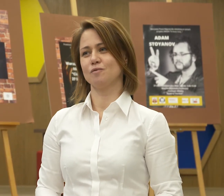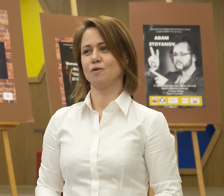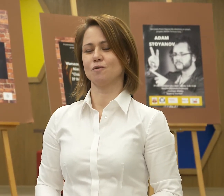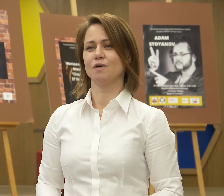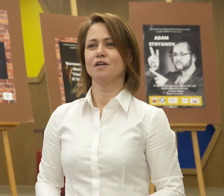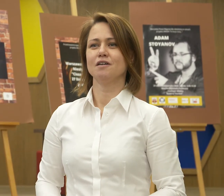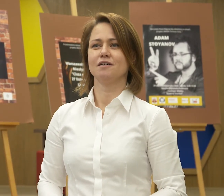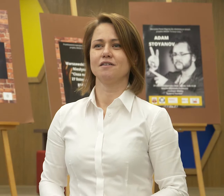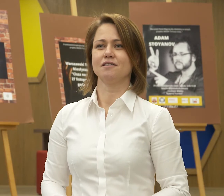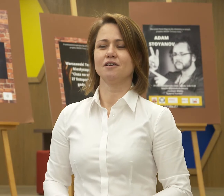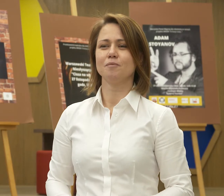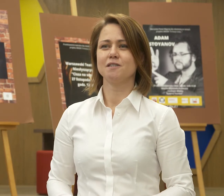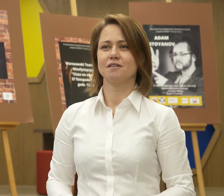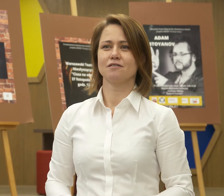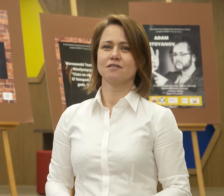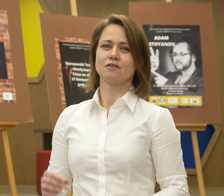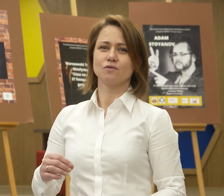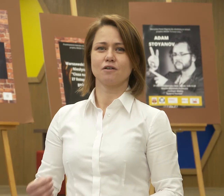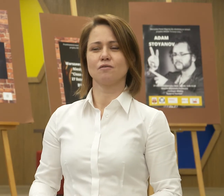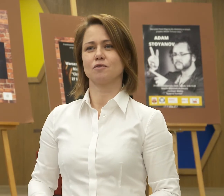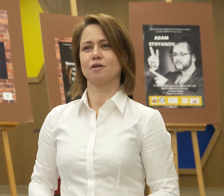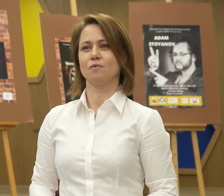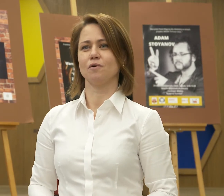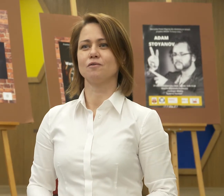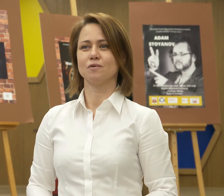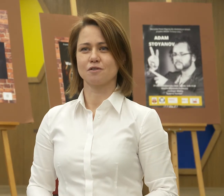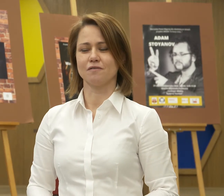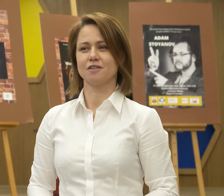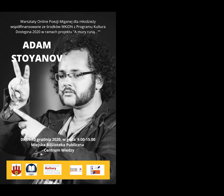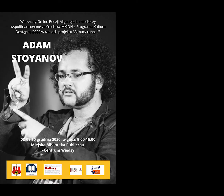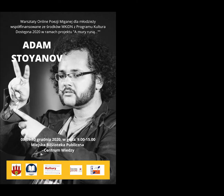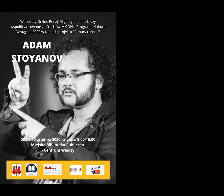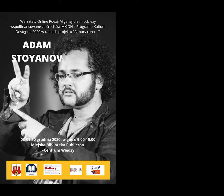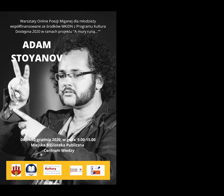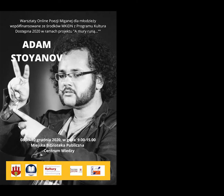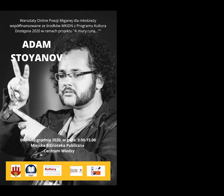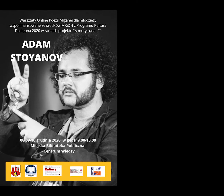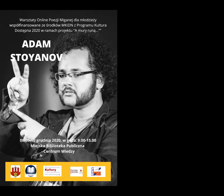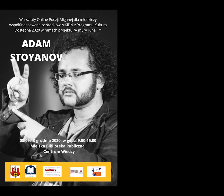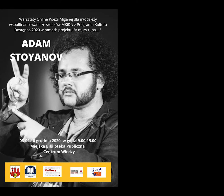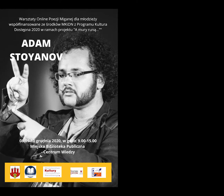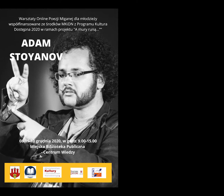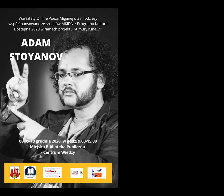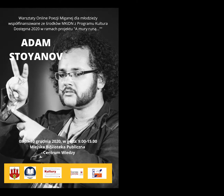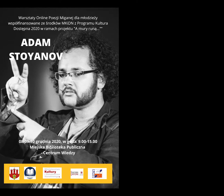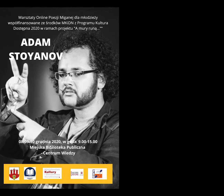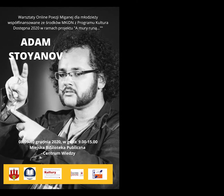wyboru opcje, na które można było głosować. Warsztaty poezji miganej przeprowadził z kolei